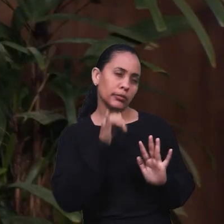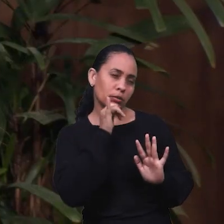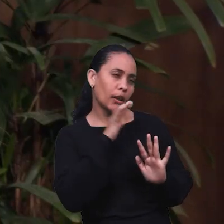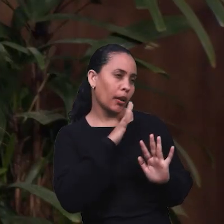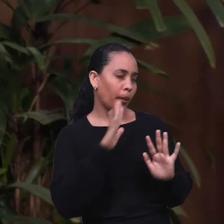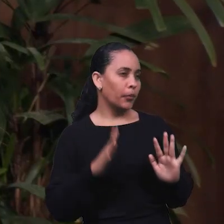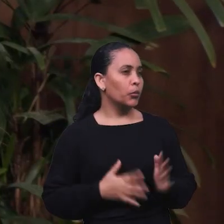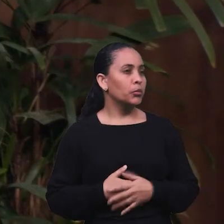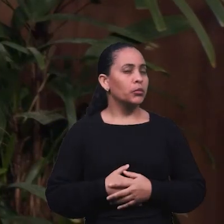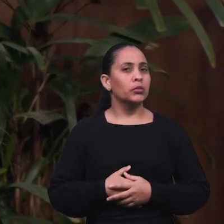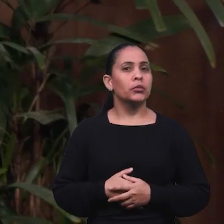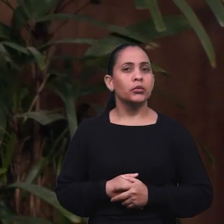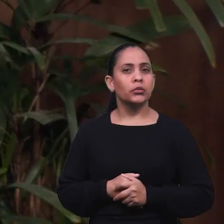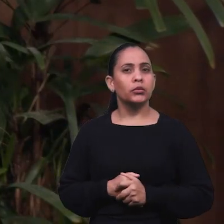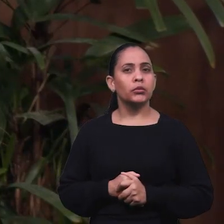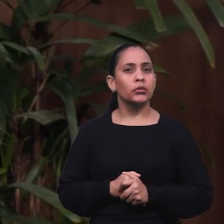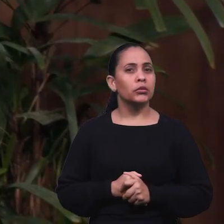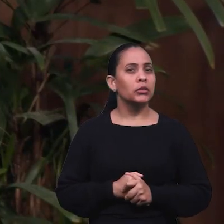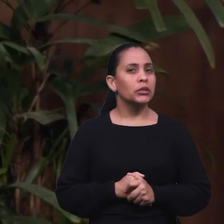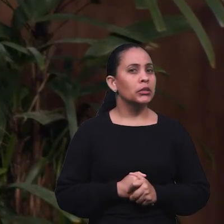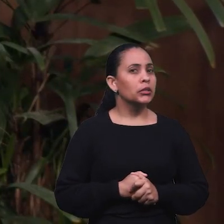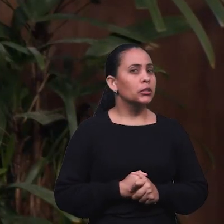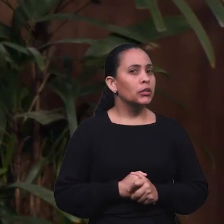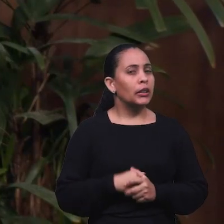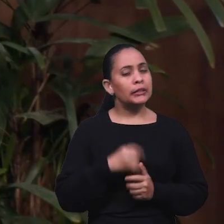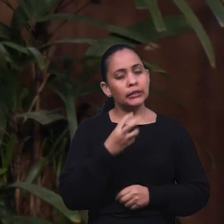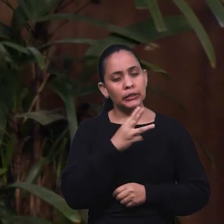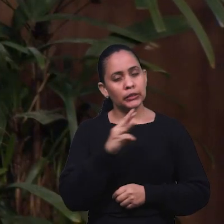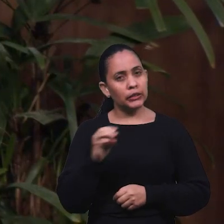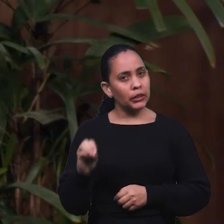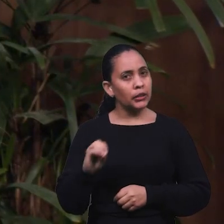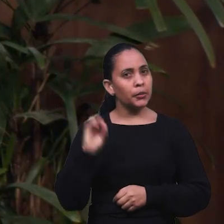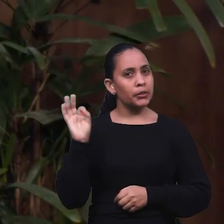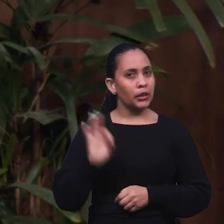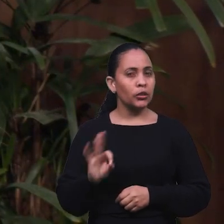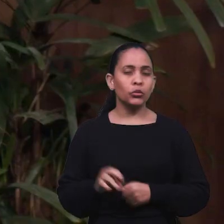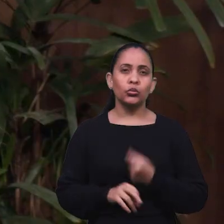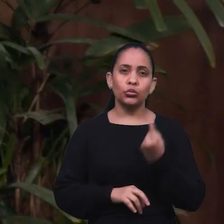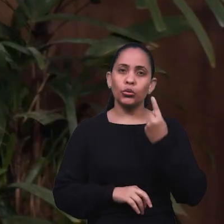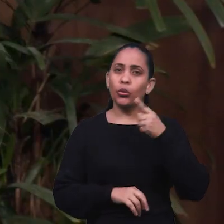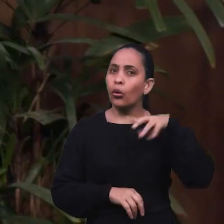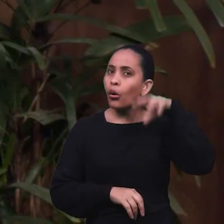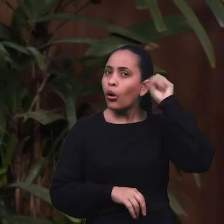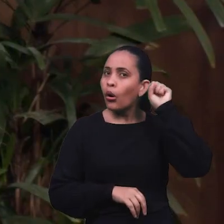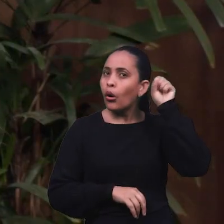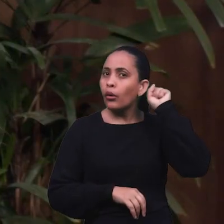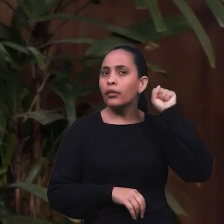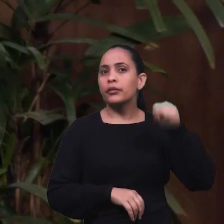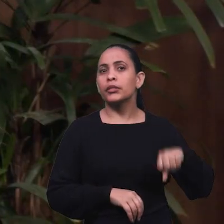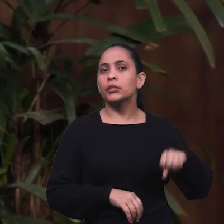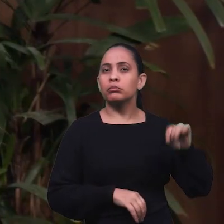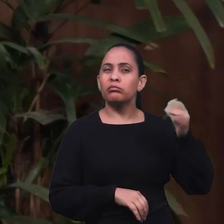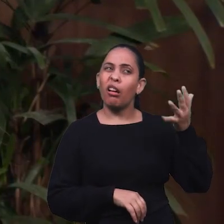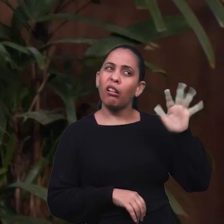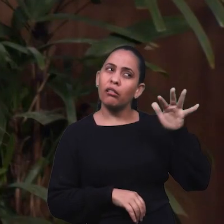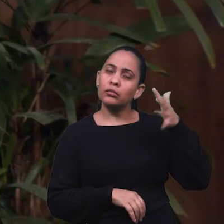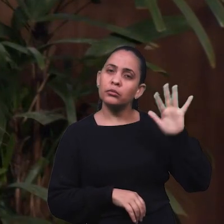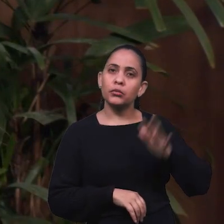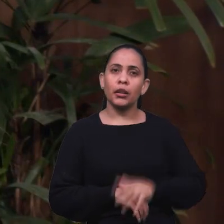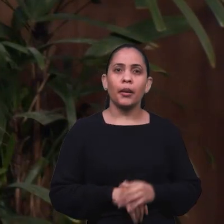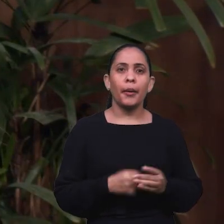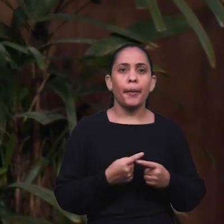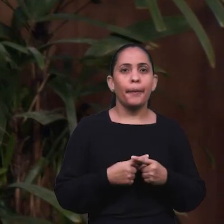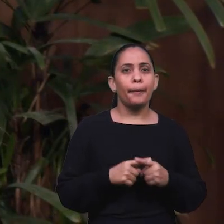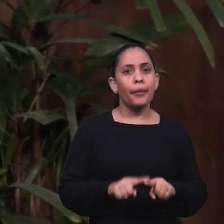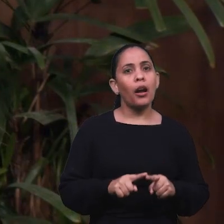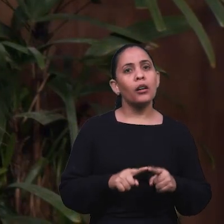moderado, ele só tem 30% da audição de um ouvido, Aham. moderado, botar assim.